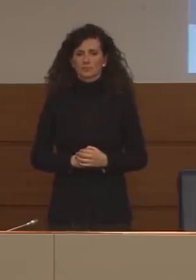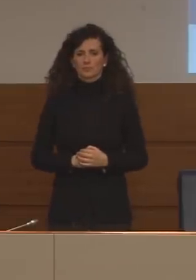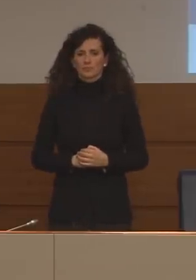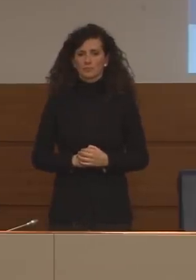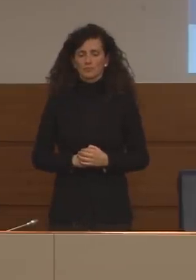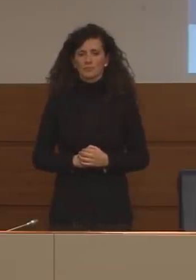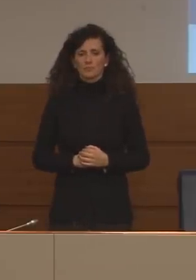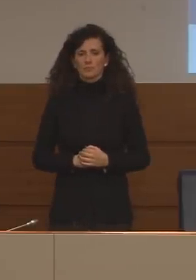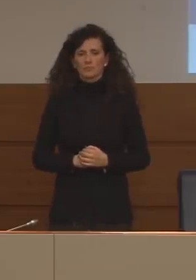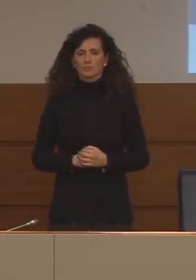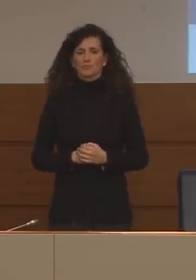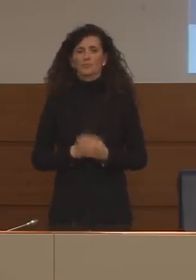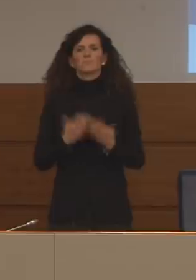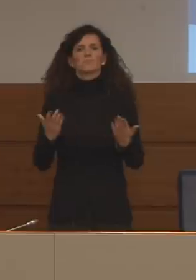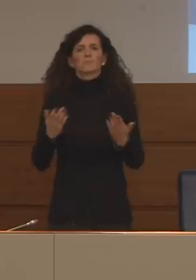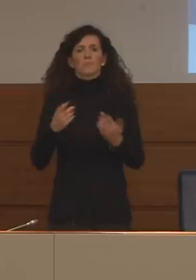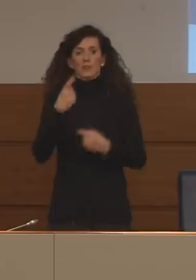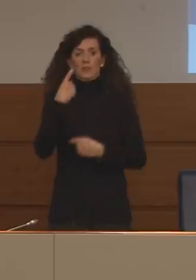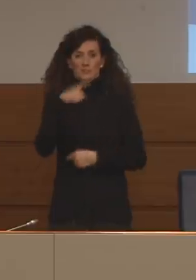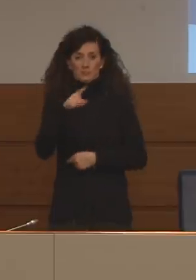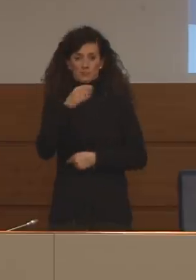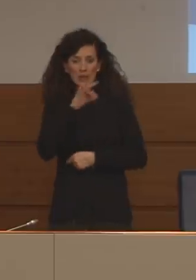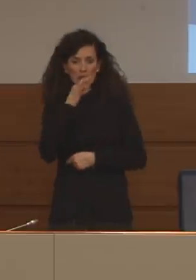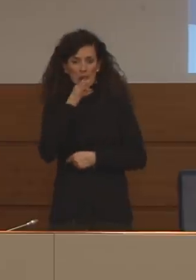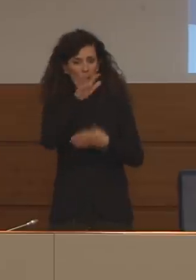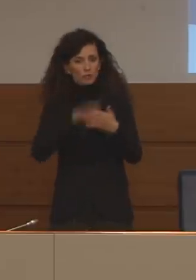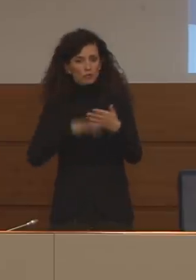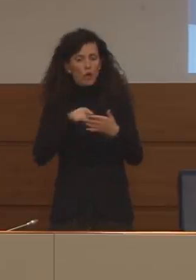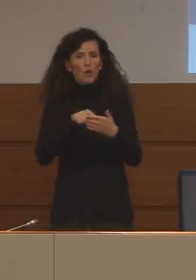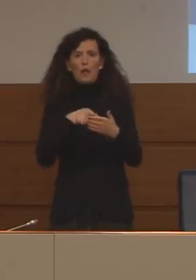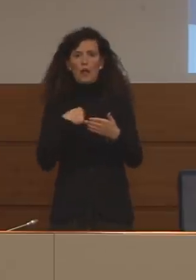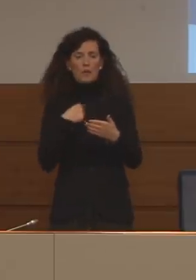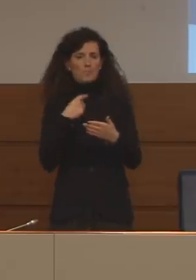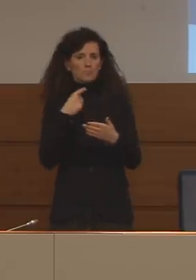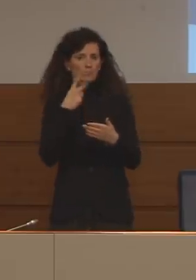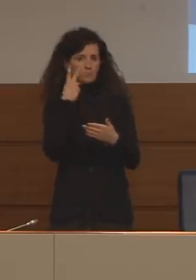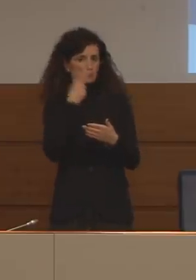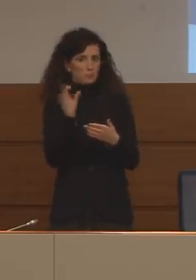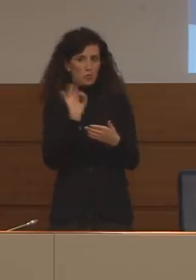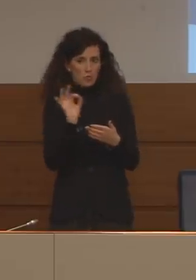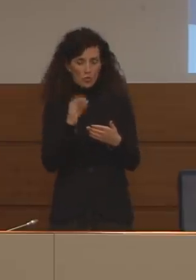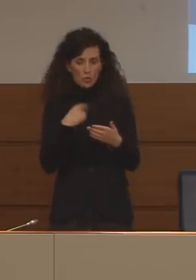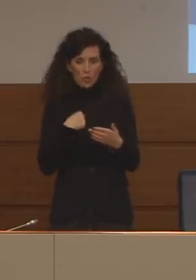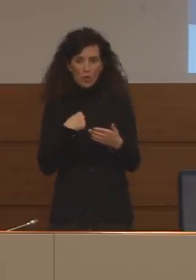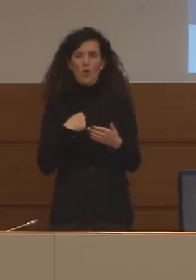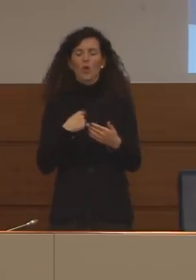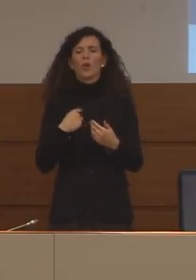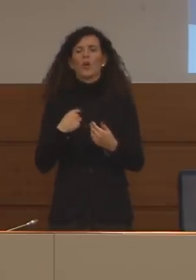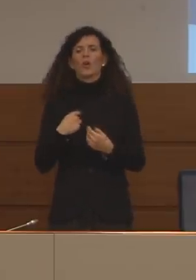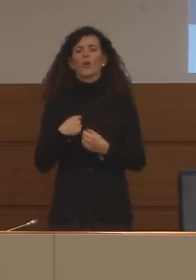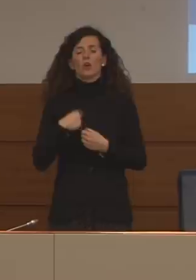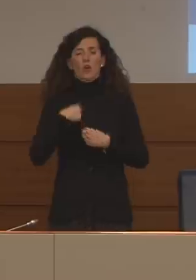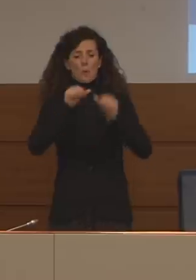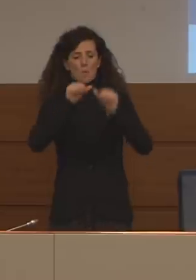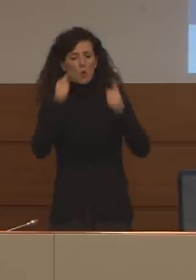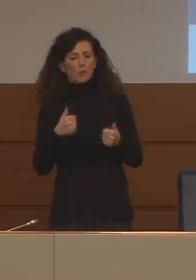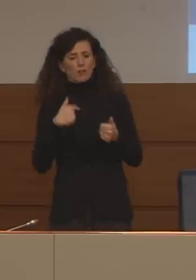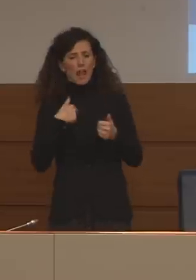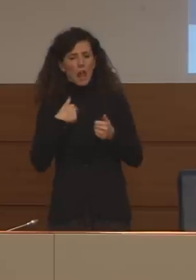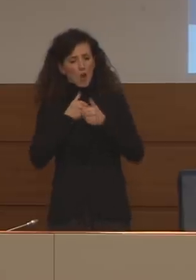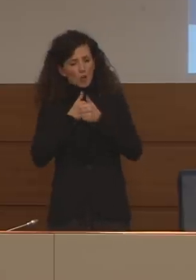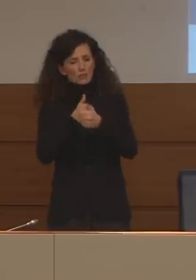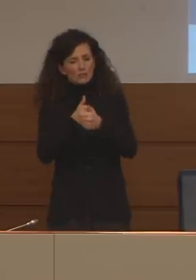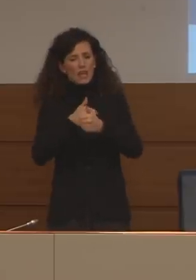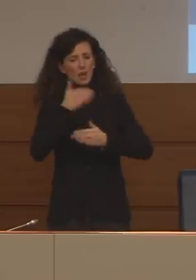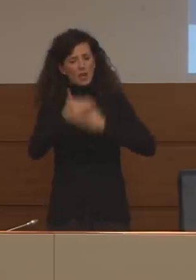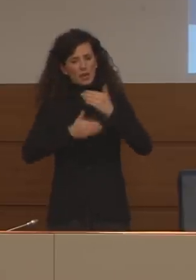premesso che io non ho visto questa relazione quindi non parlo dei modelli i modelli con cui lavoriamo o qui lavorano